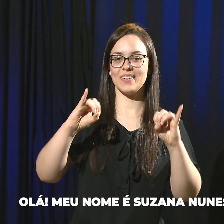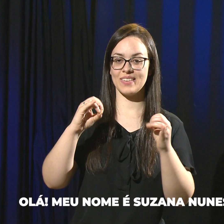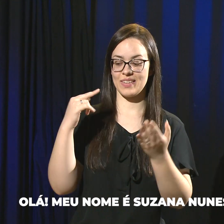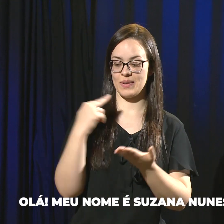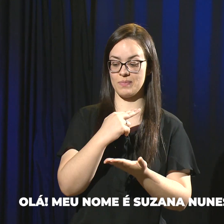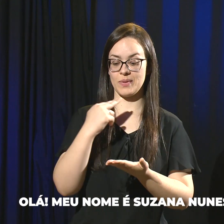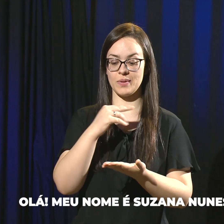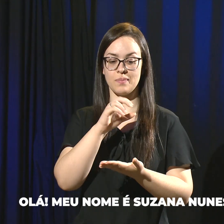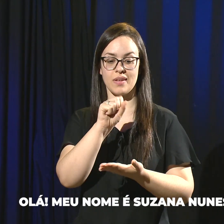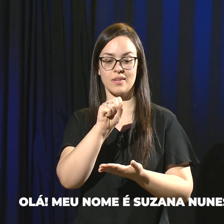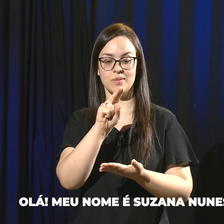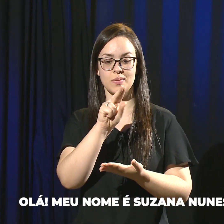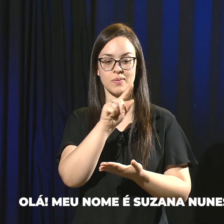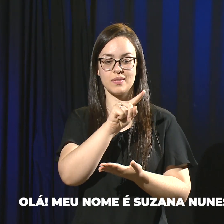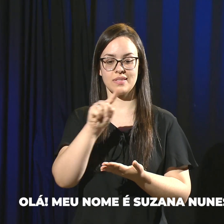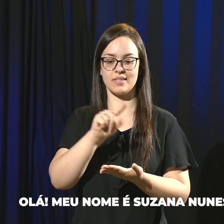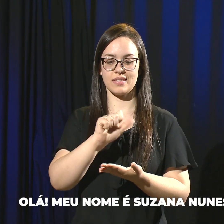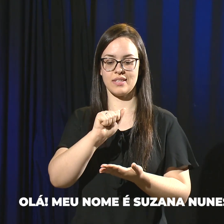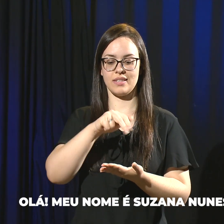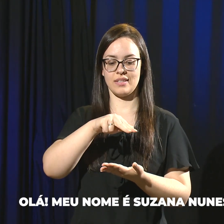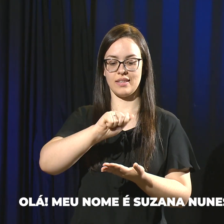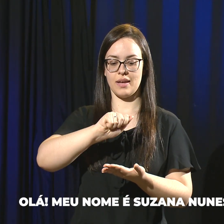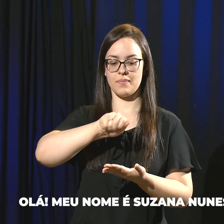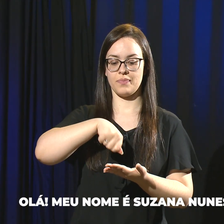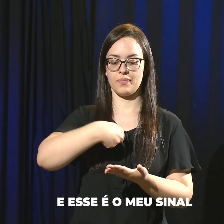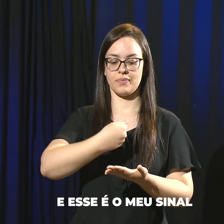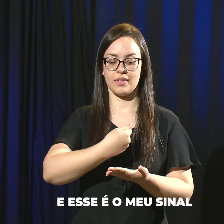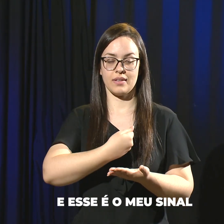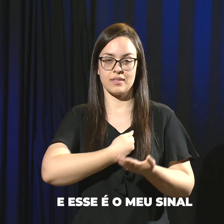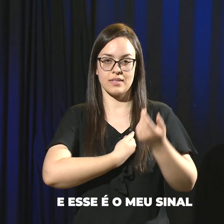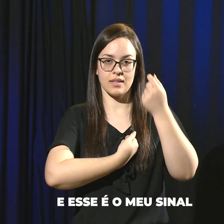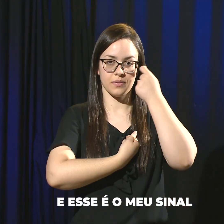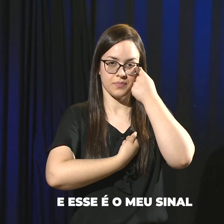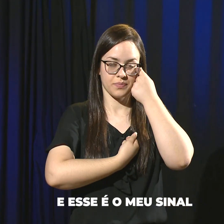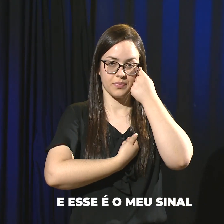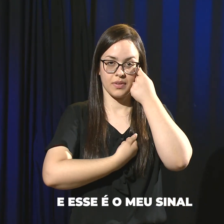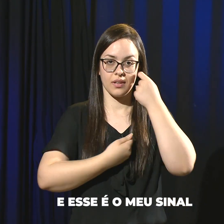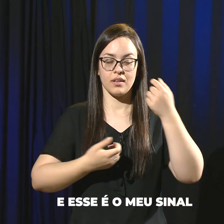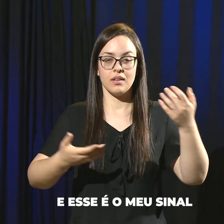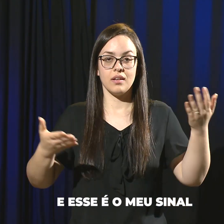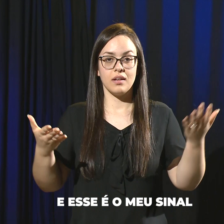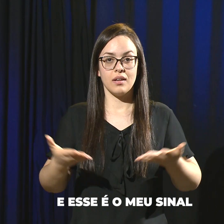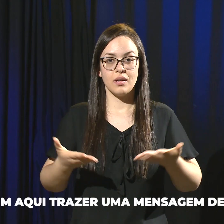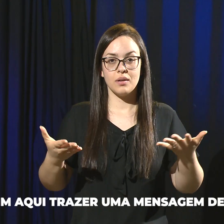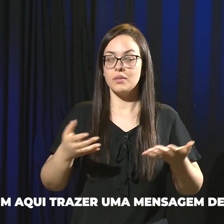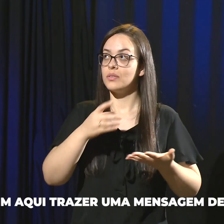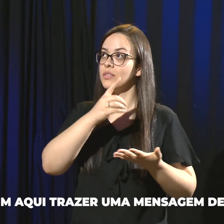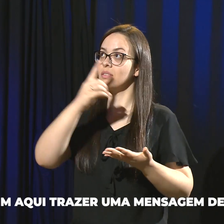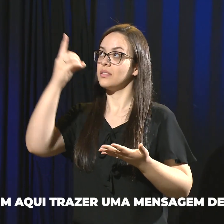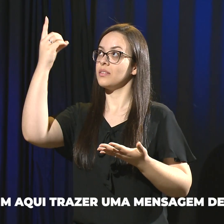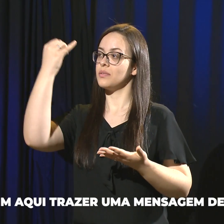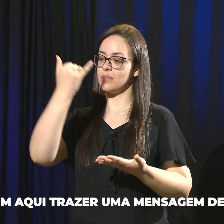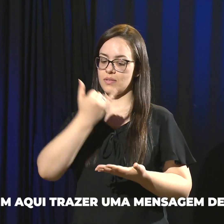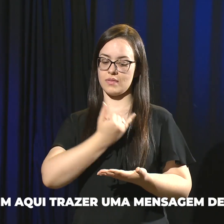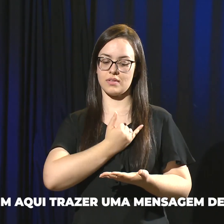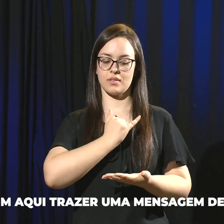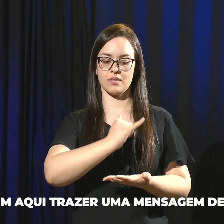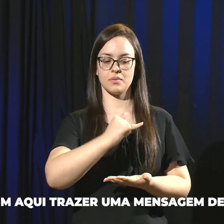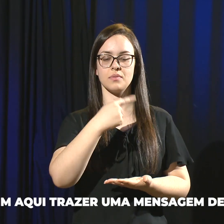Olá meu nome é Suzana Nunes e esse é o meu sinal vim aqui trazer uma mensagem